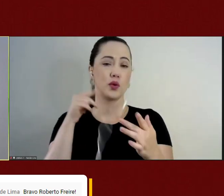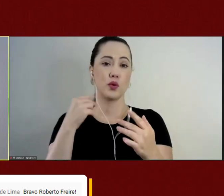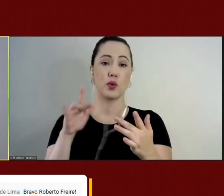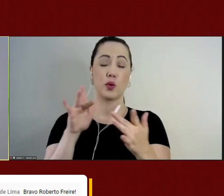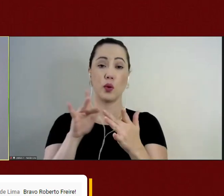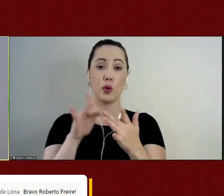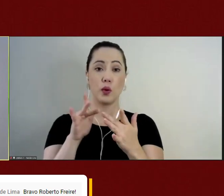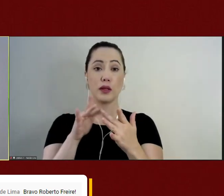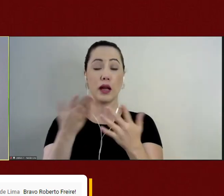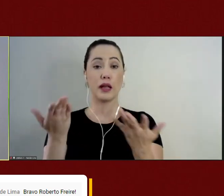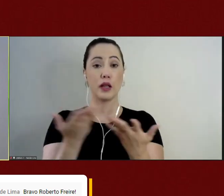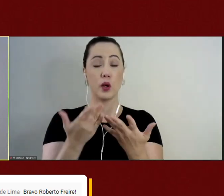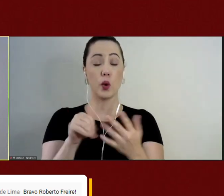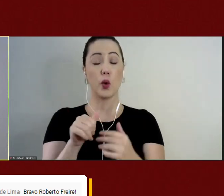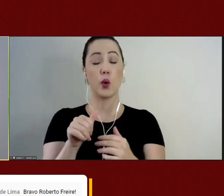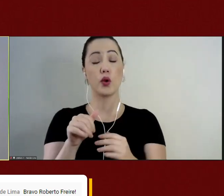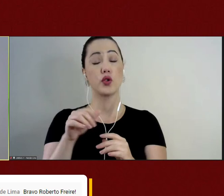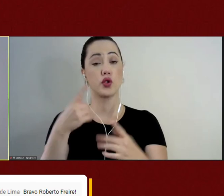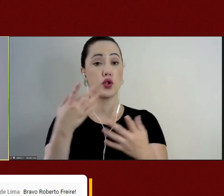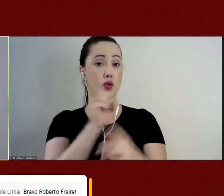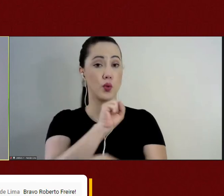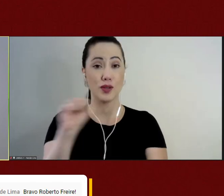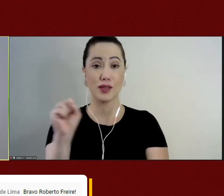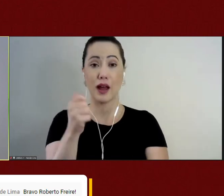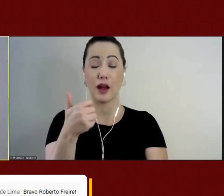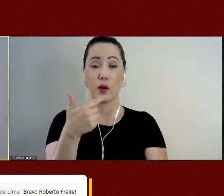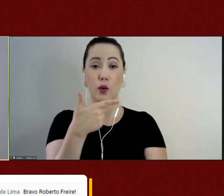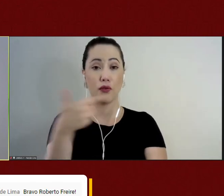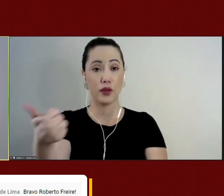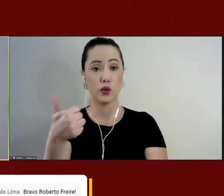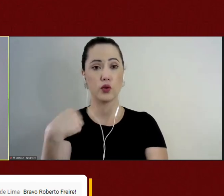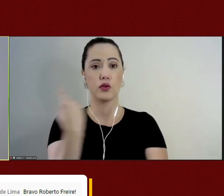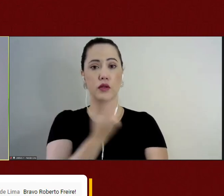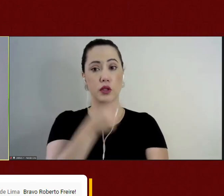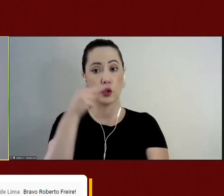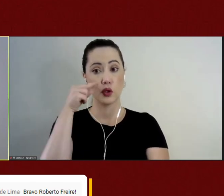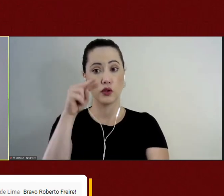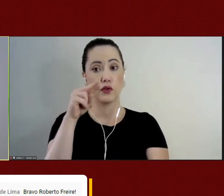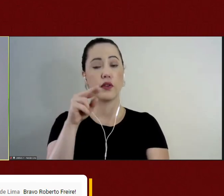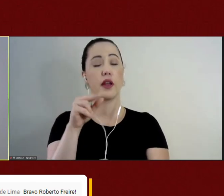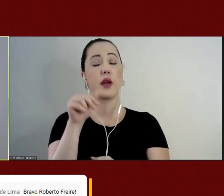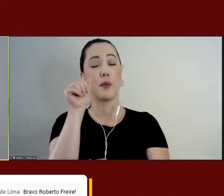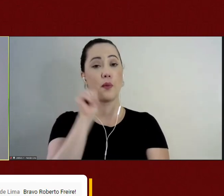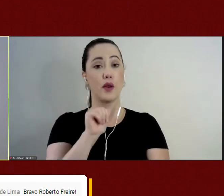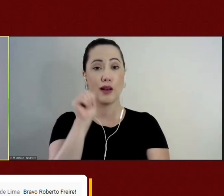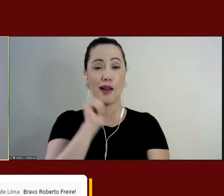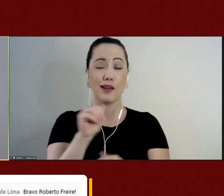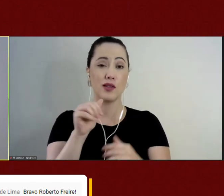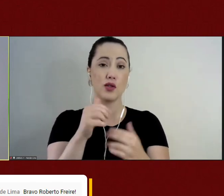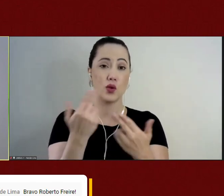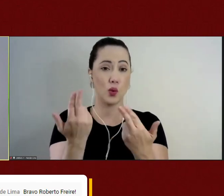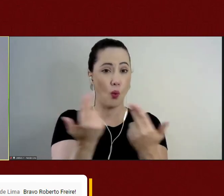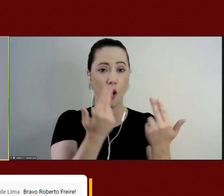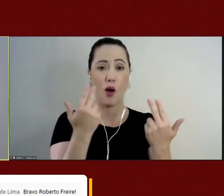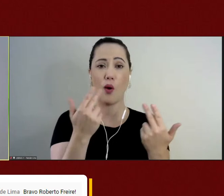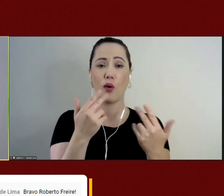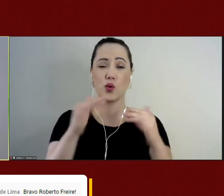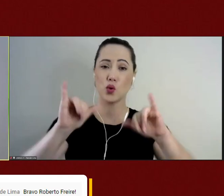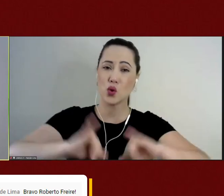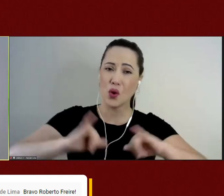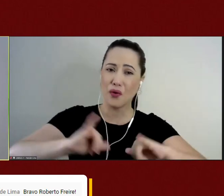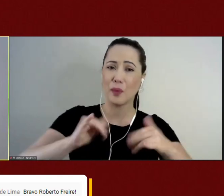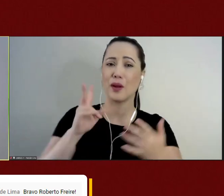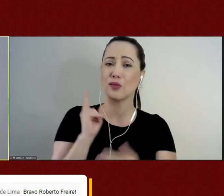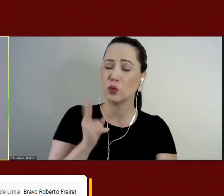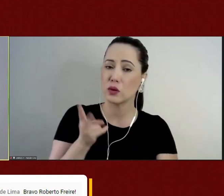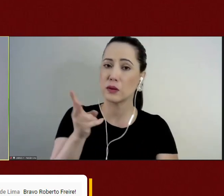a gente possa ver mulheres sofrendo aquele tipo de situação. As meninas, né, as meninas que moram lá naquele